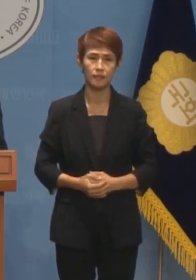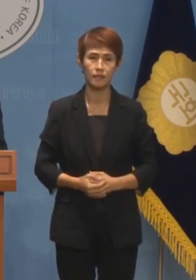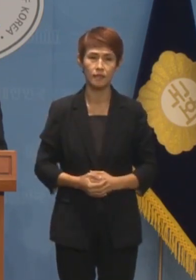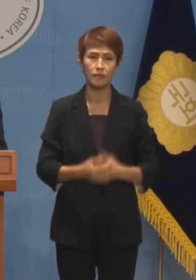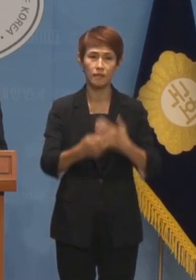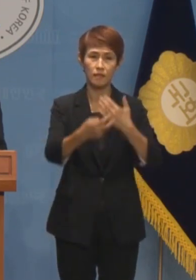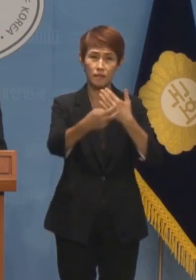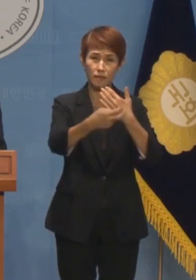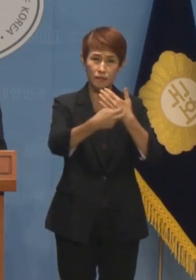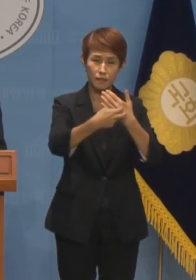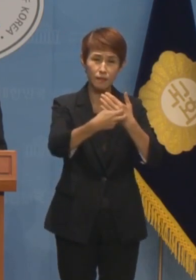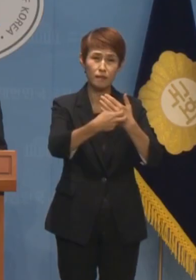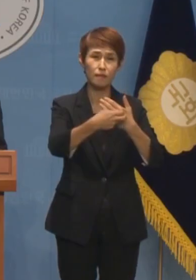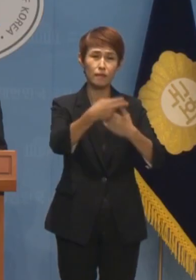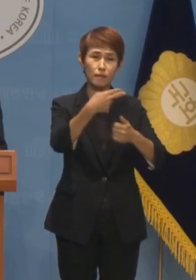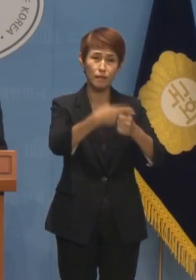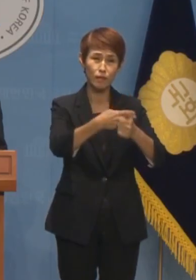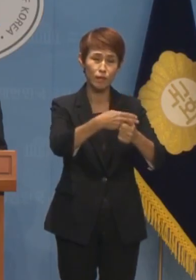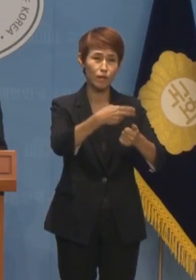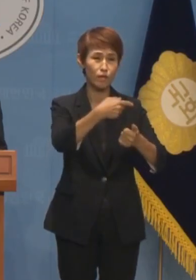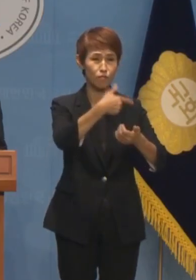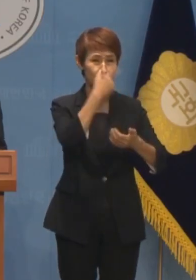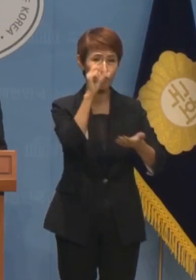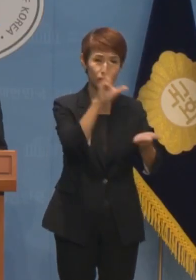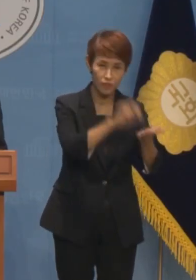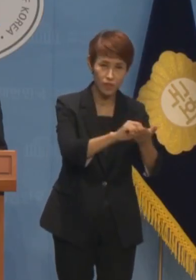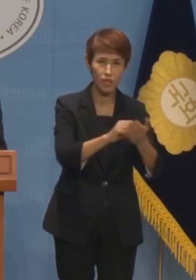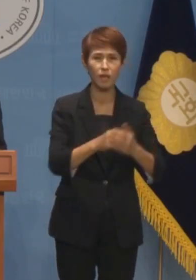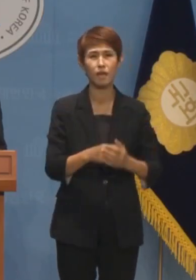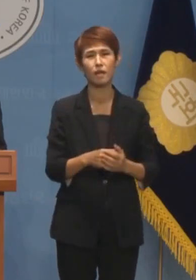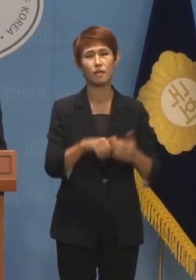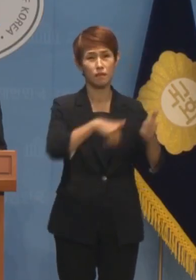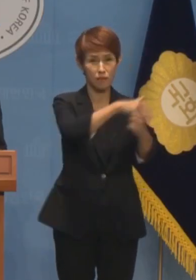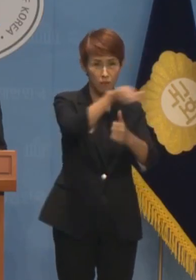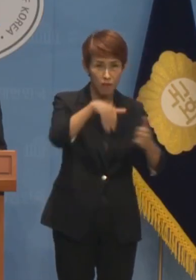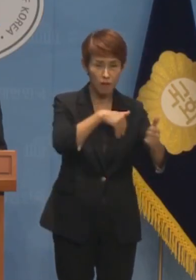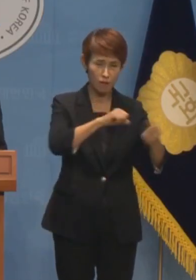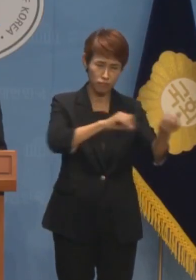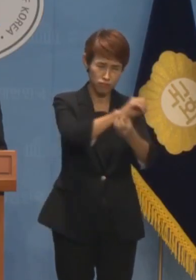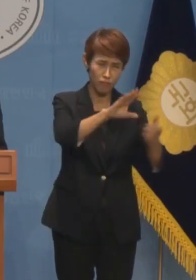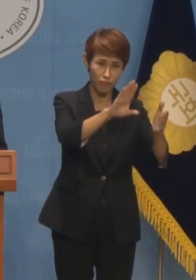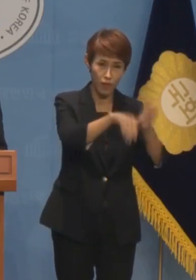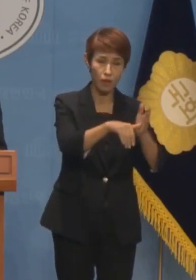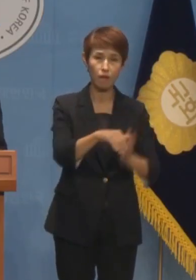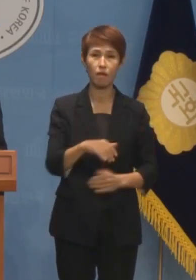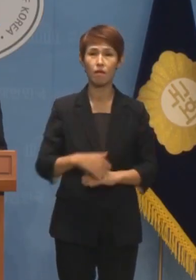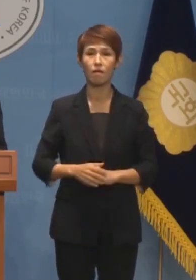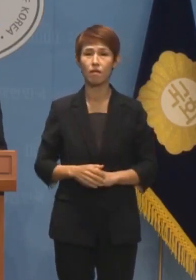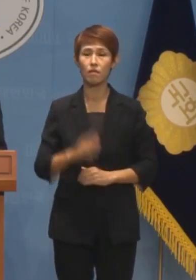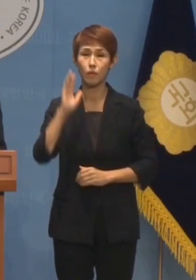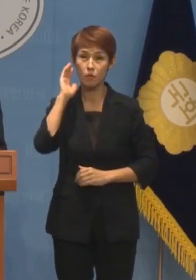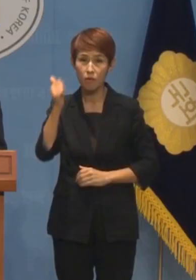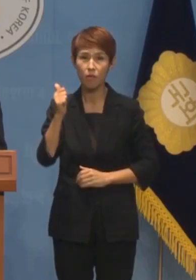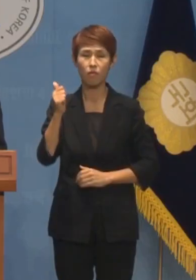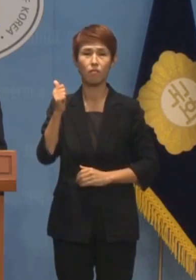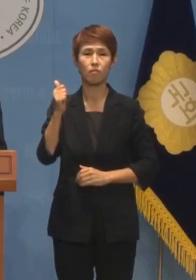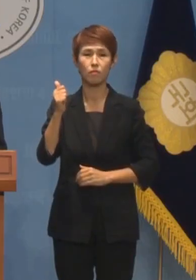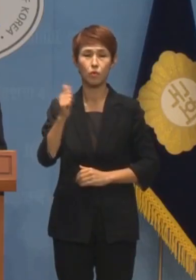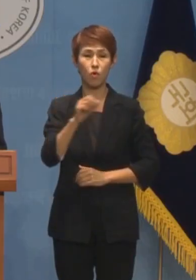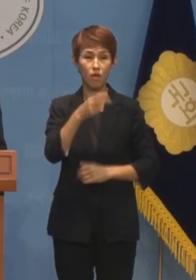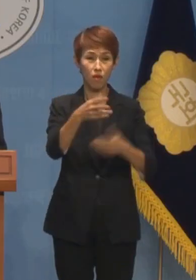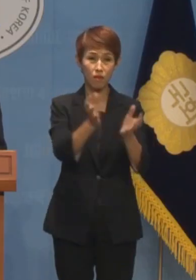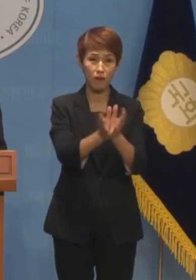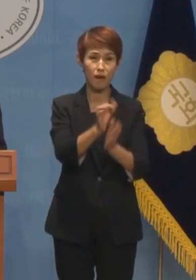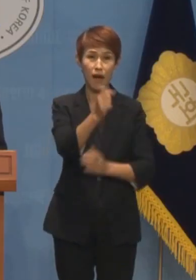의료대란의 한가운데서 대통령과 집권당 대표가 만나서 고기만 먹고